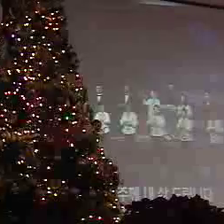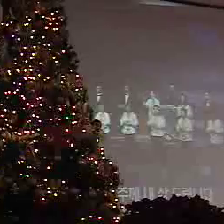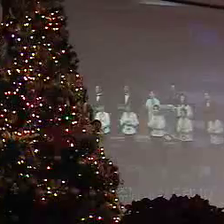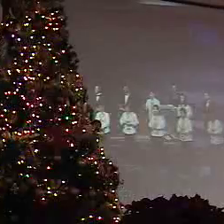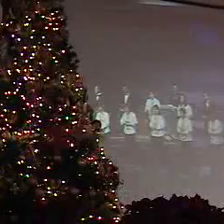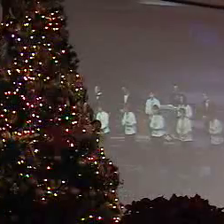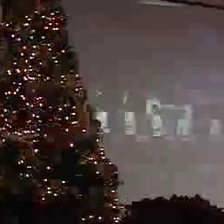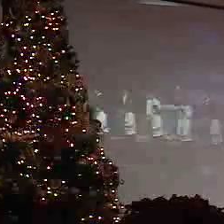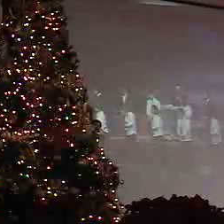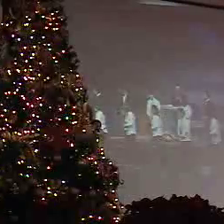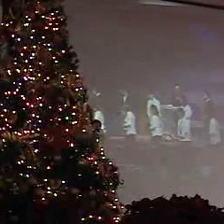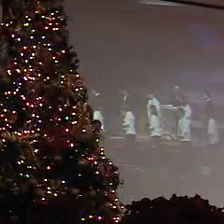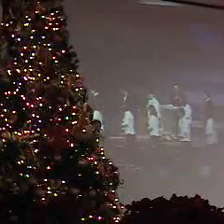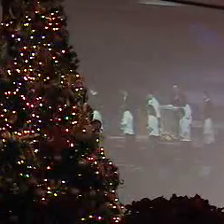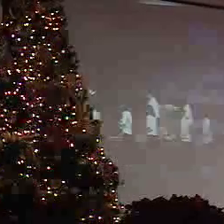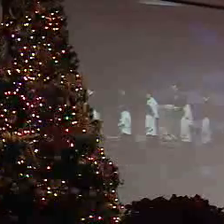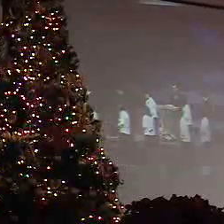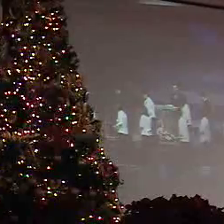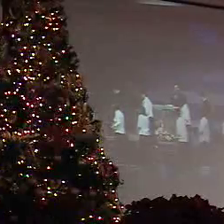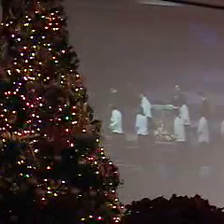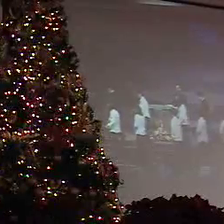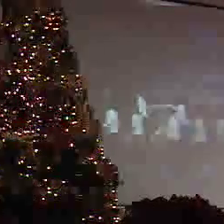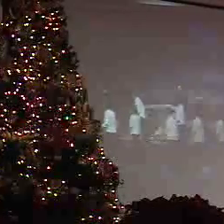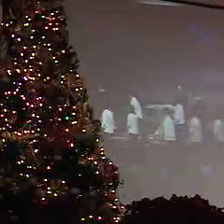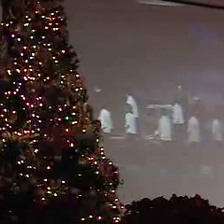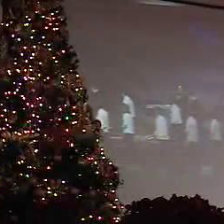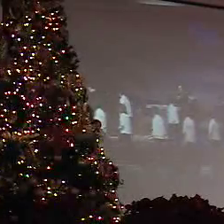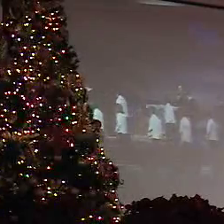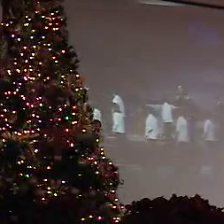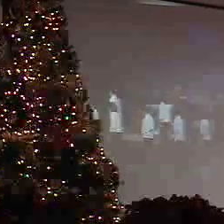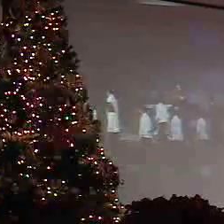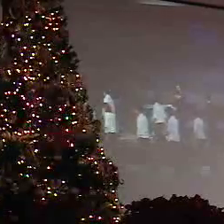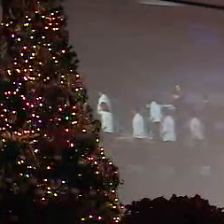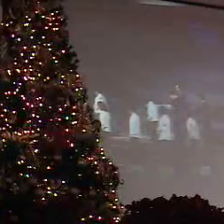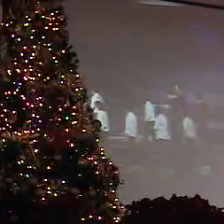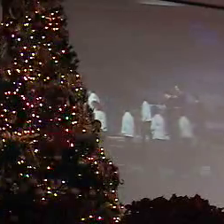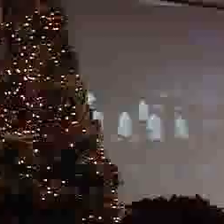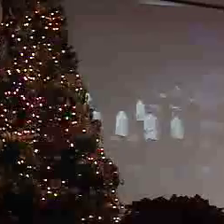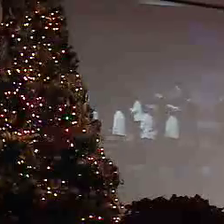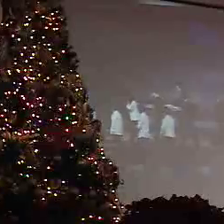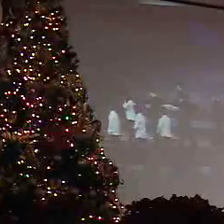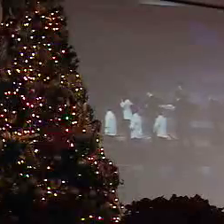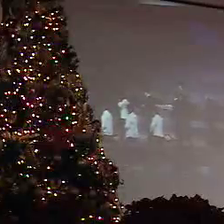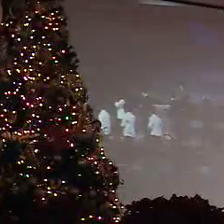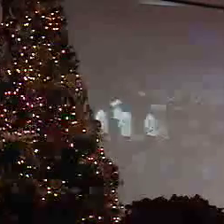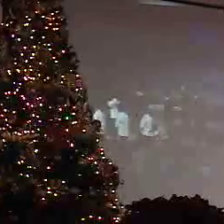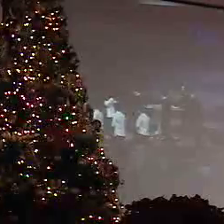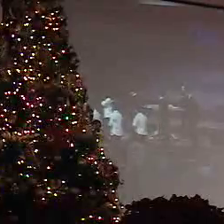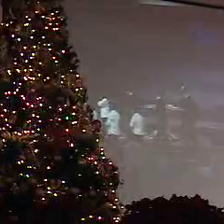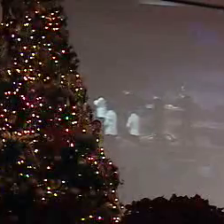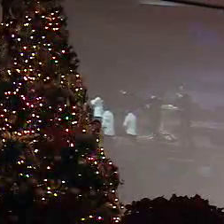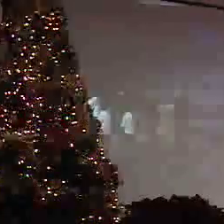할렐루야. 주님께 우리의 삶을 올려드립니다. 귀한 찬양 감사합니다.